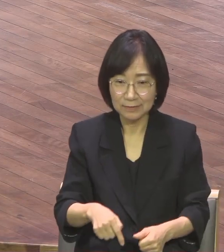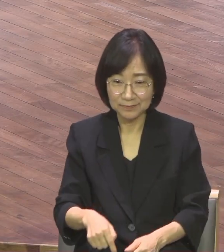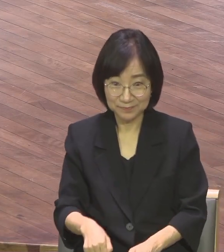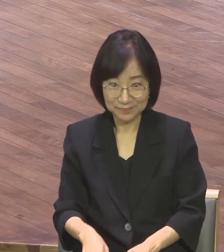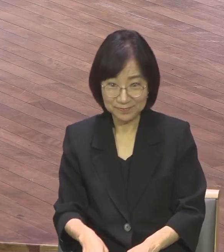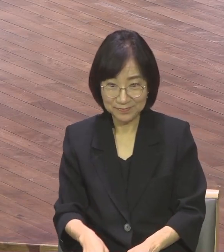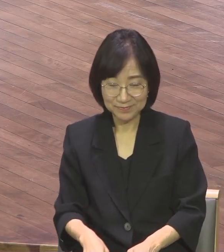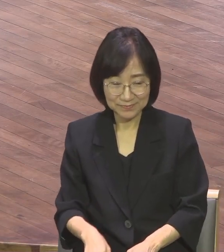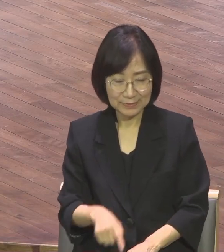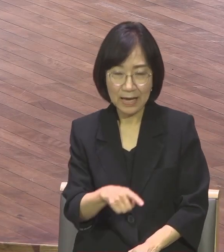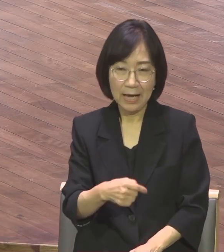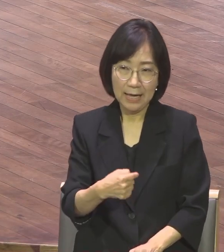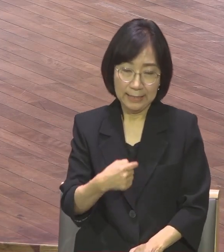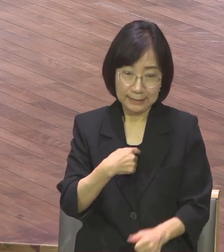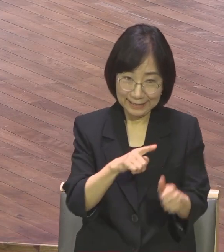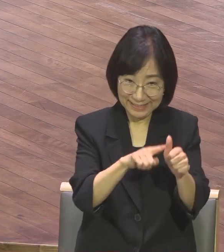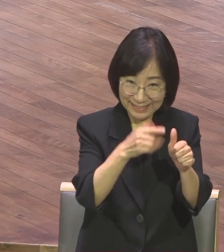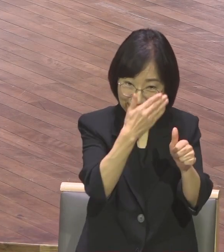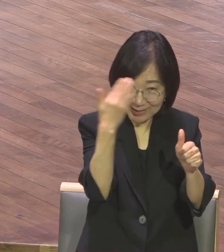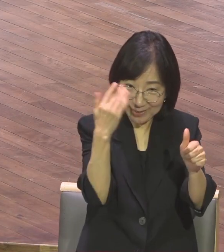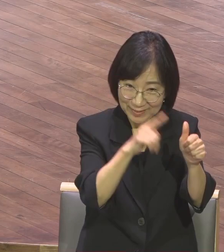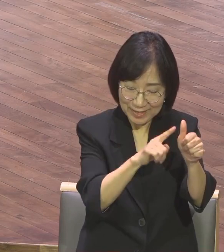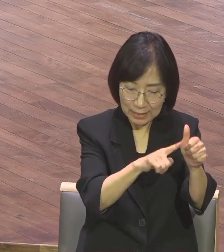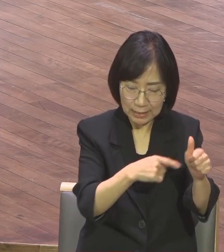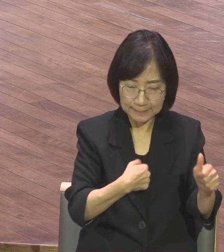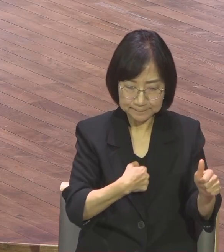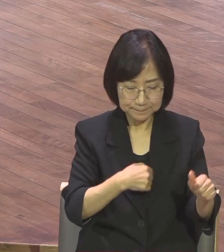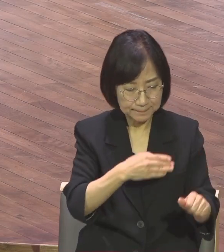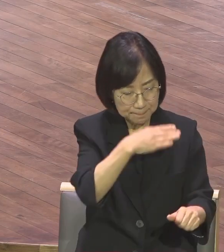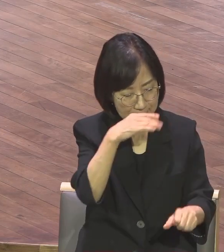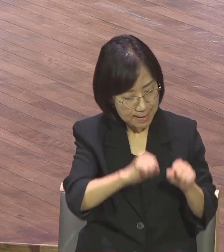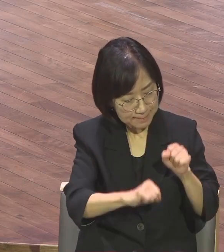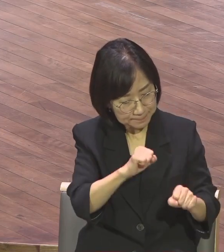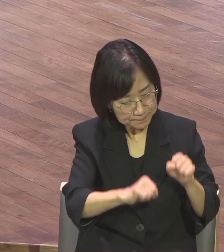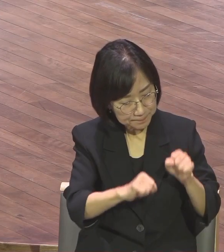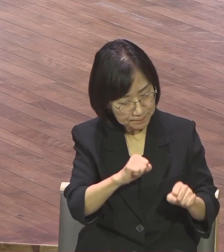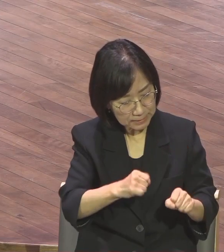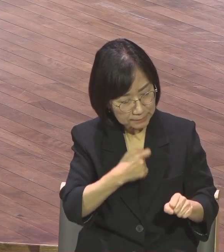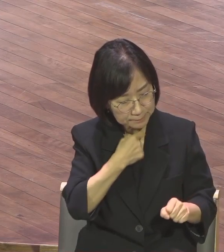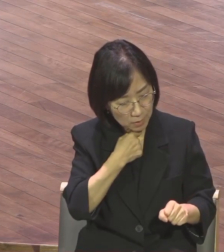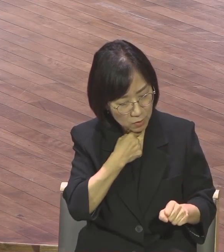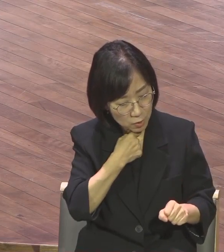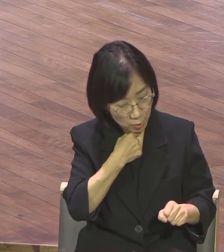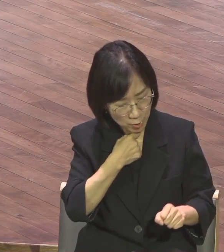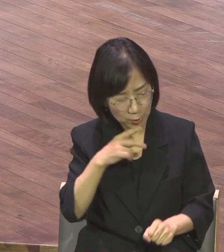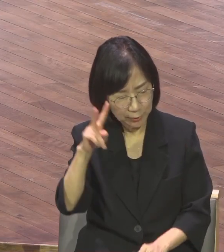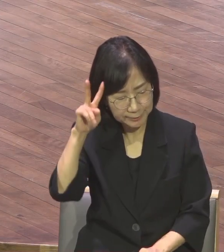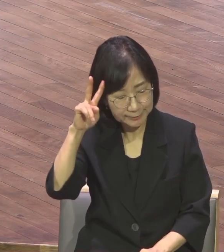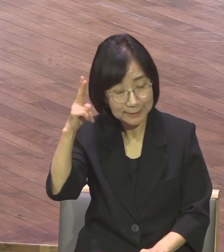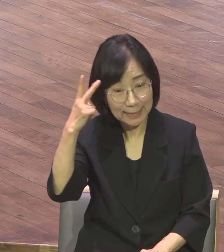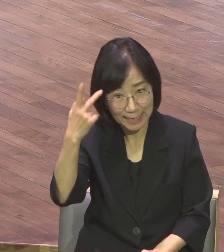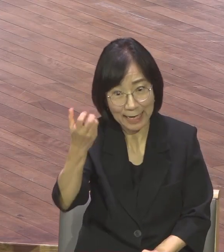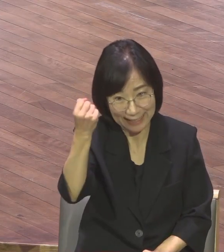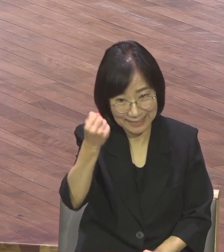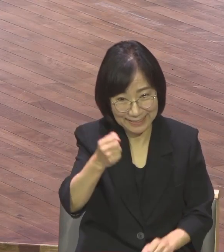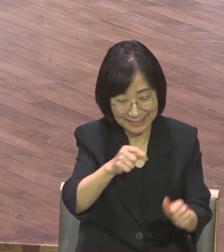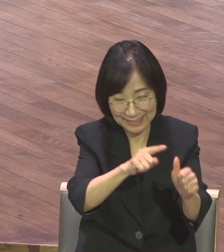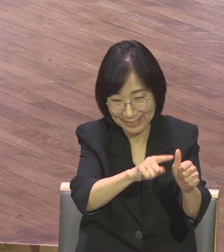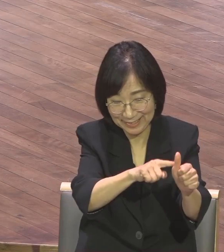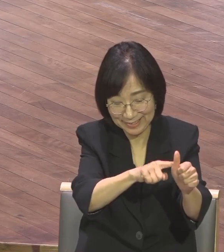자기의 선한 행위를 통해서 영원한 생명을 얻을 수 있다고 착각 속에 빠져있던 이